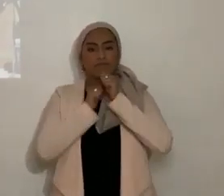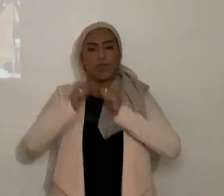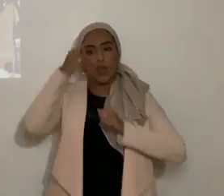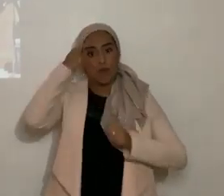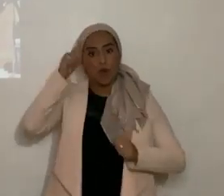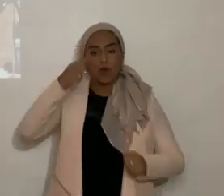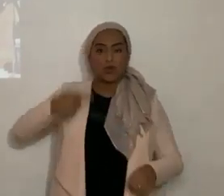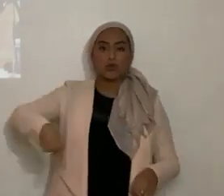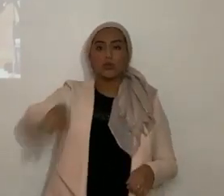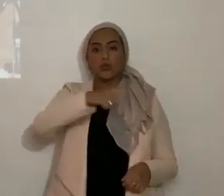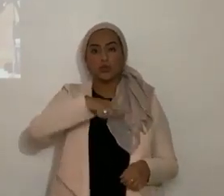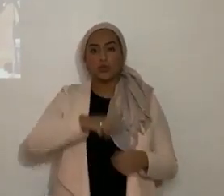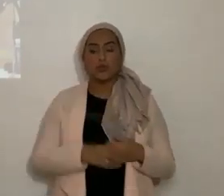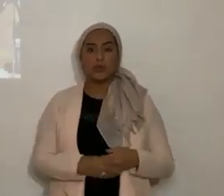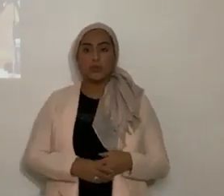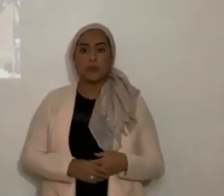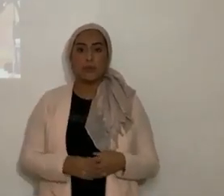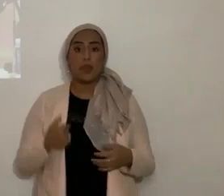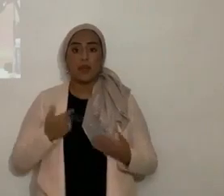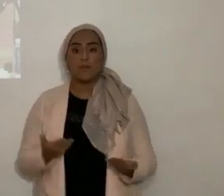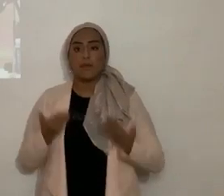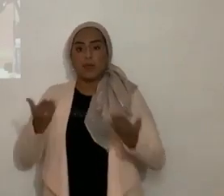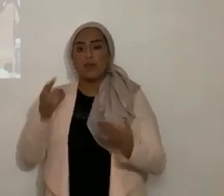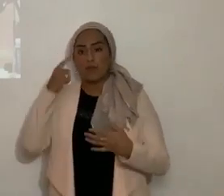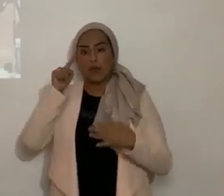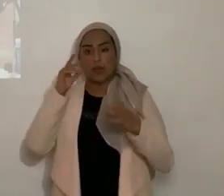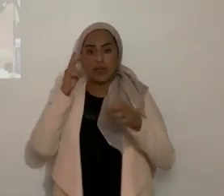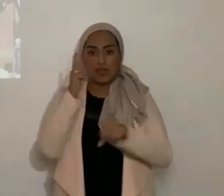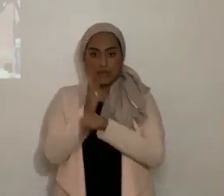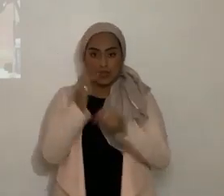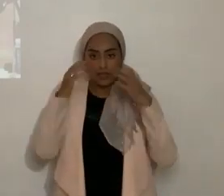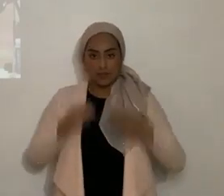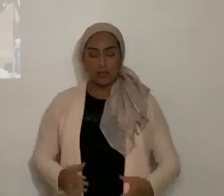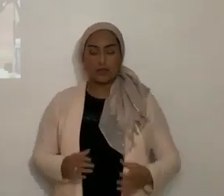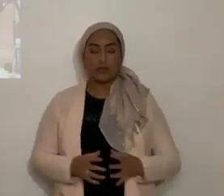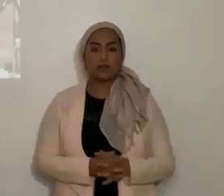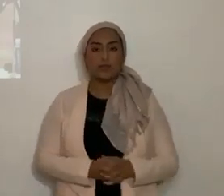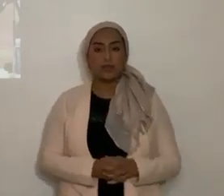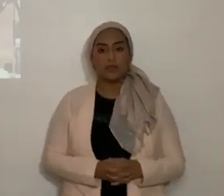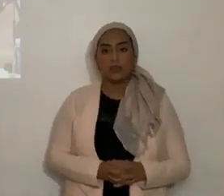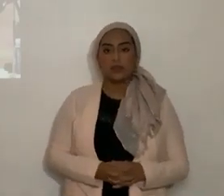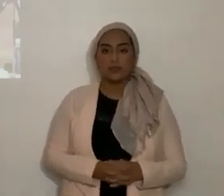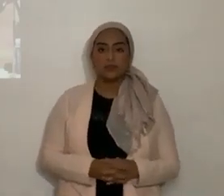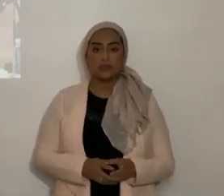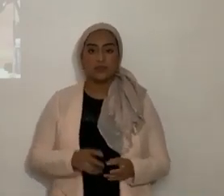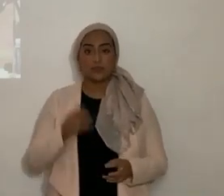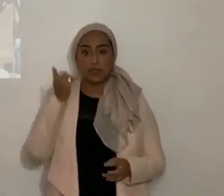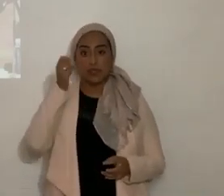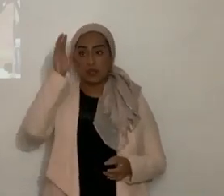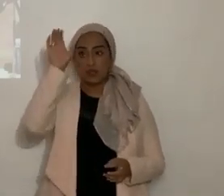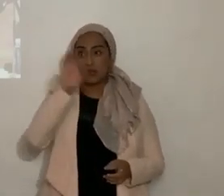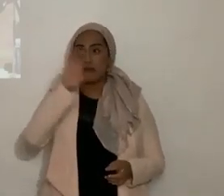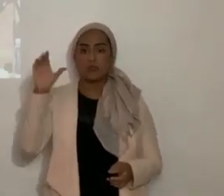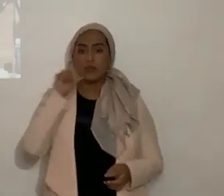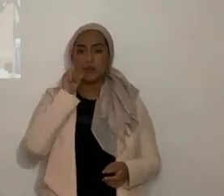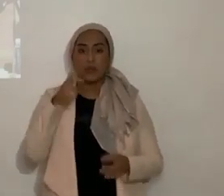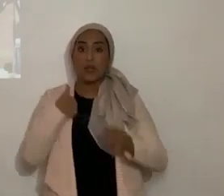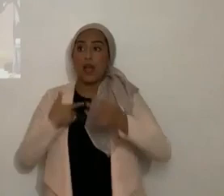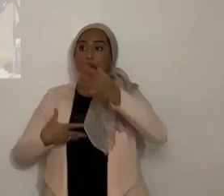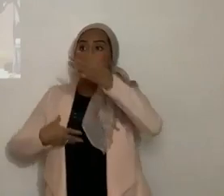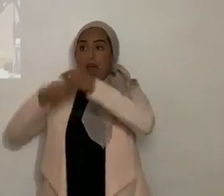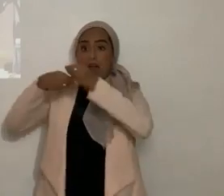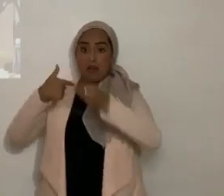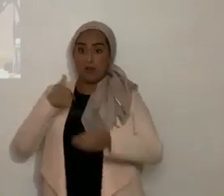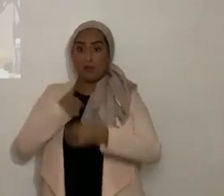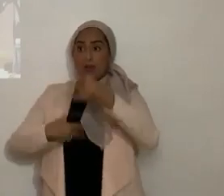vosotros. ¿Amén? Y lo ofrezco por el cuerpo. Pero no necesita el sacrificio de Yahshua que se le agregue nada. Ese